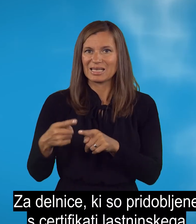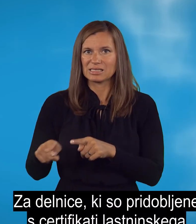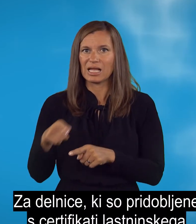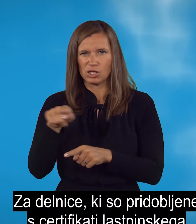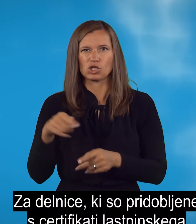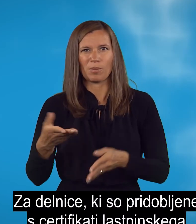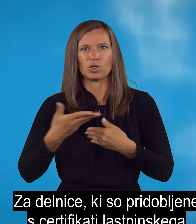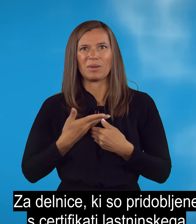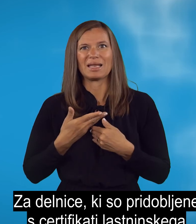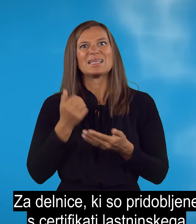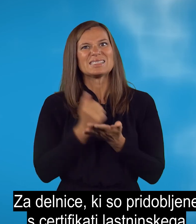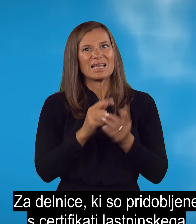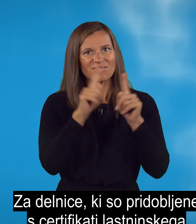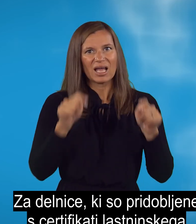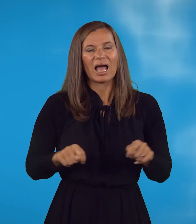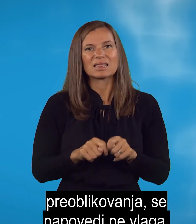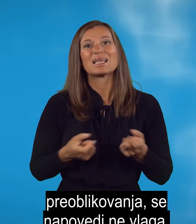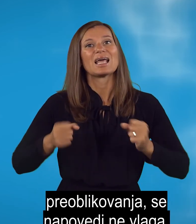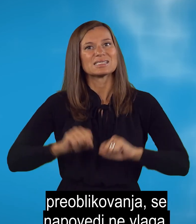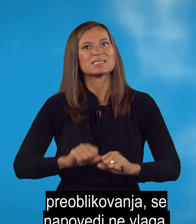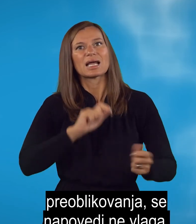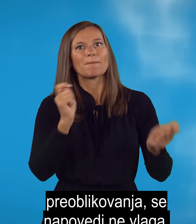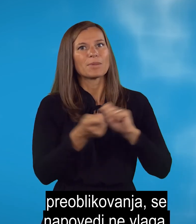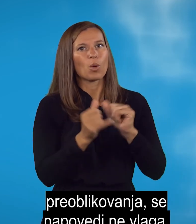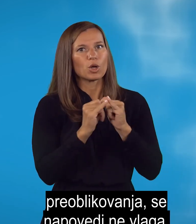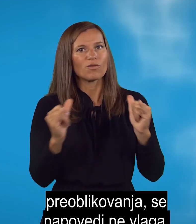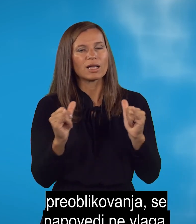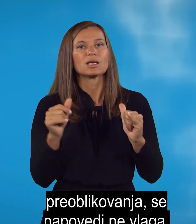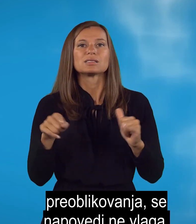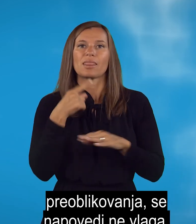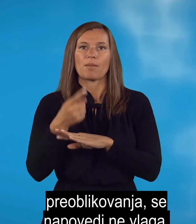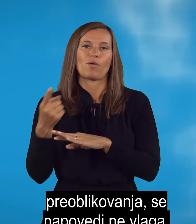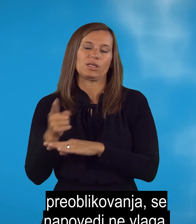pridobljene s certifikati lastninskega preoblikovanja, se napovedi ne vlaga.